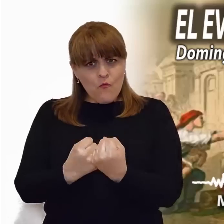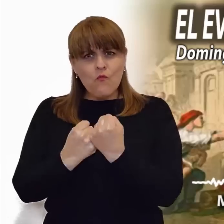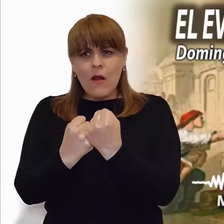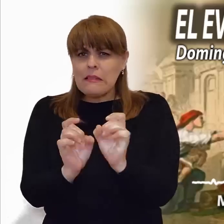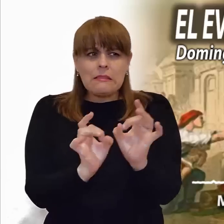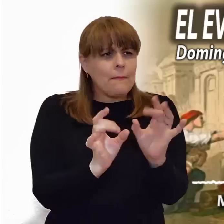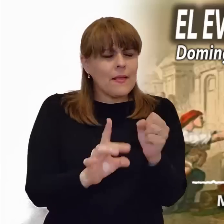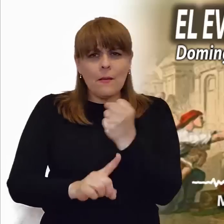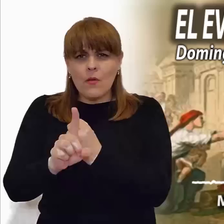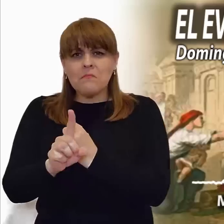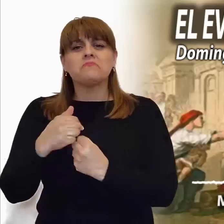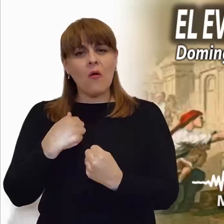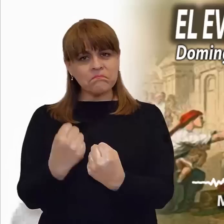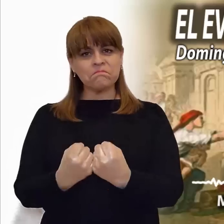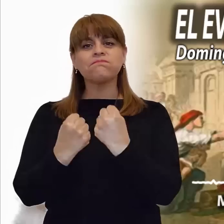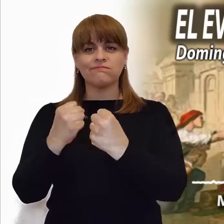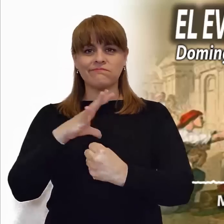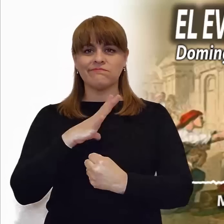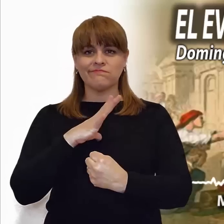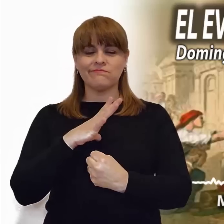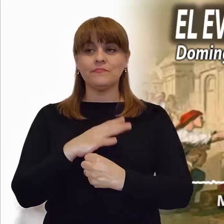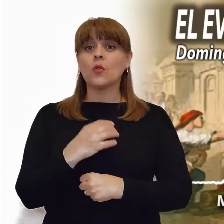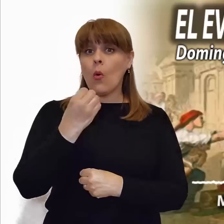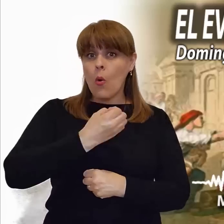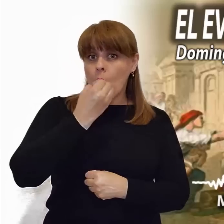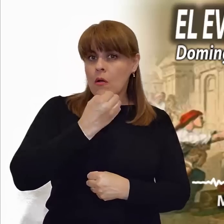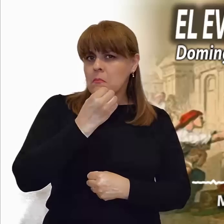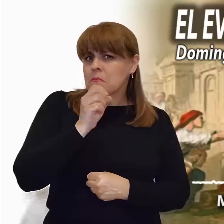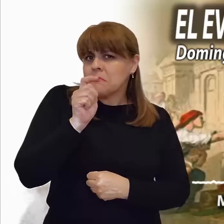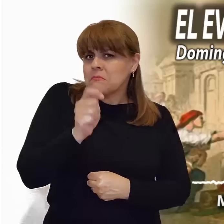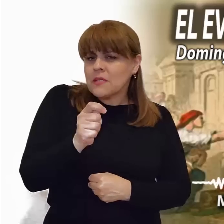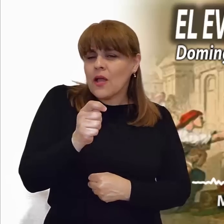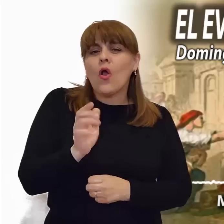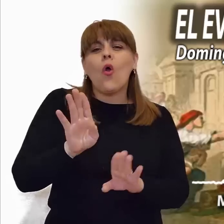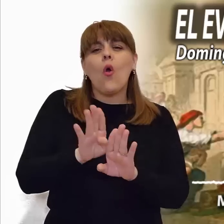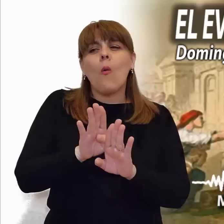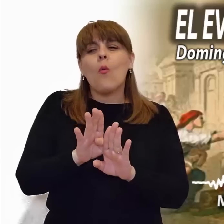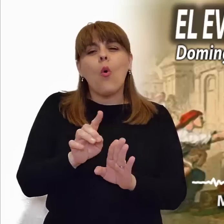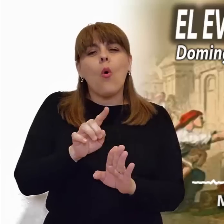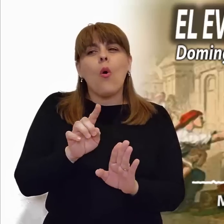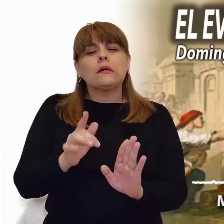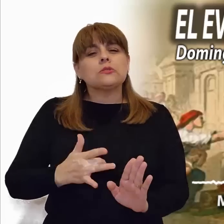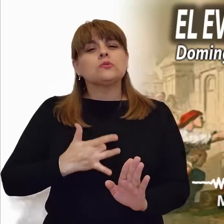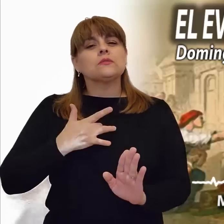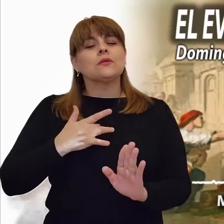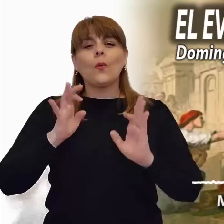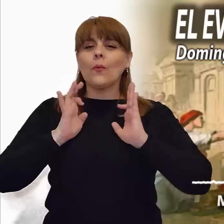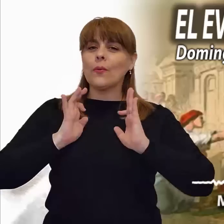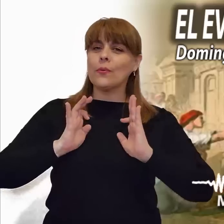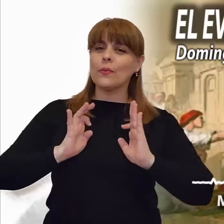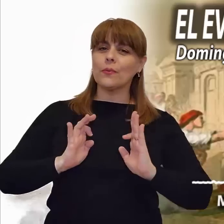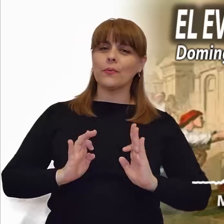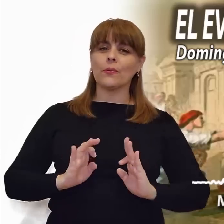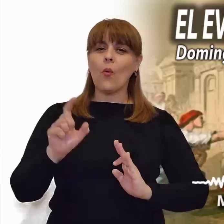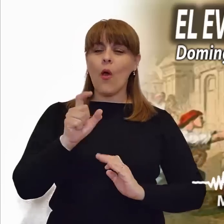frente a los graves peligros. La oración es una especie de santuario o de oasis donde